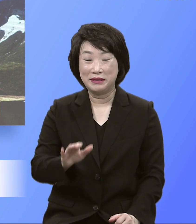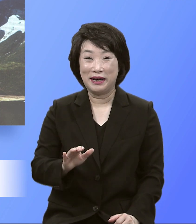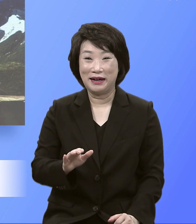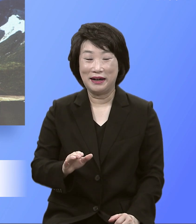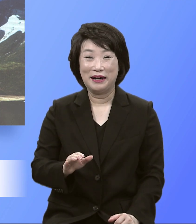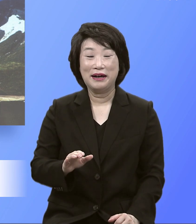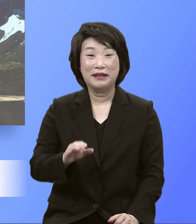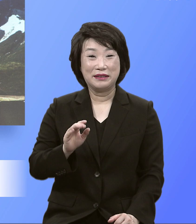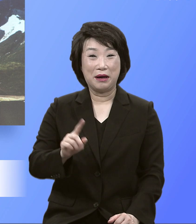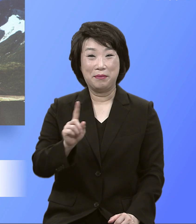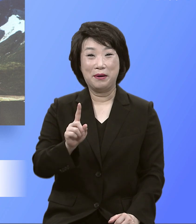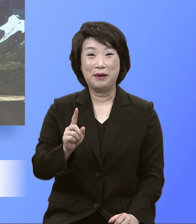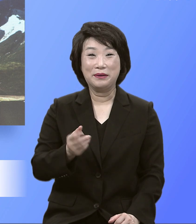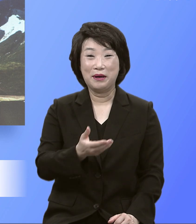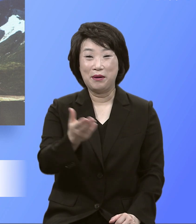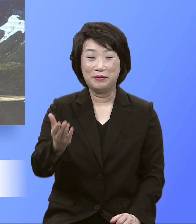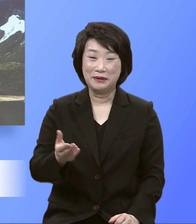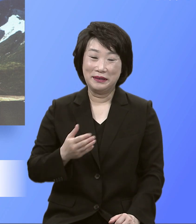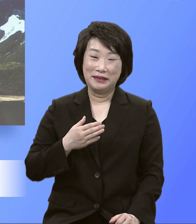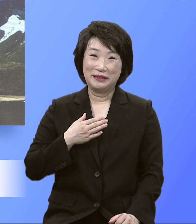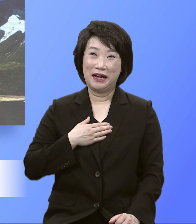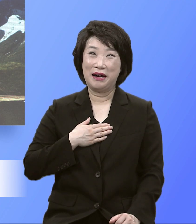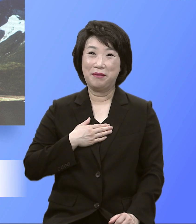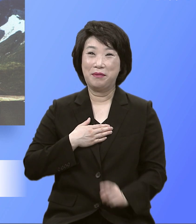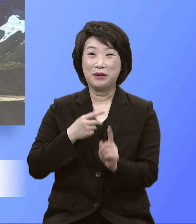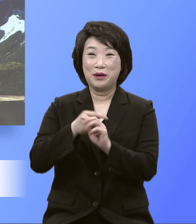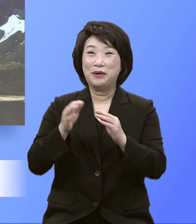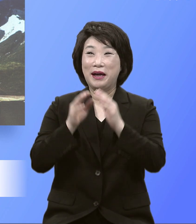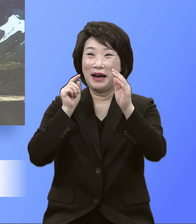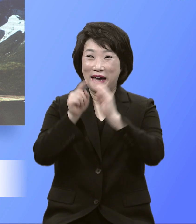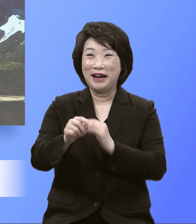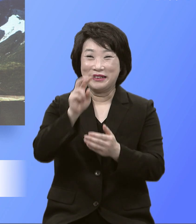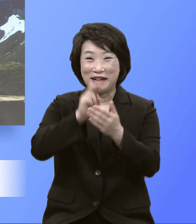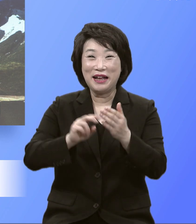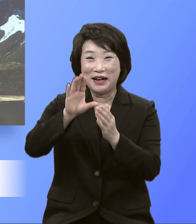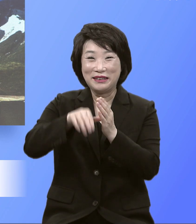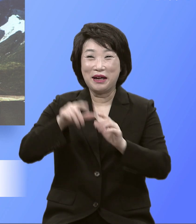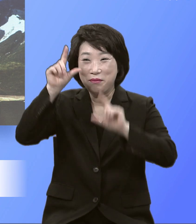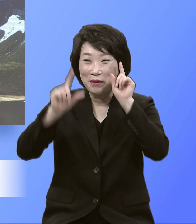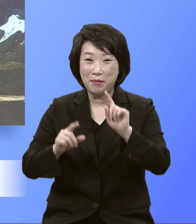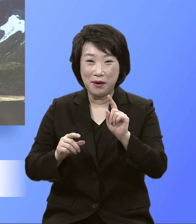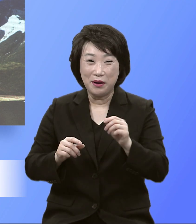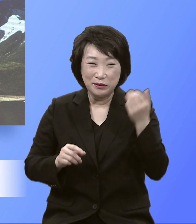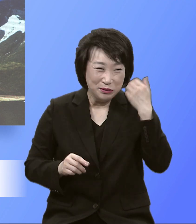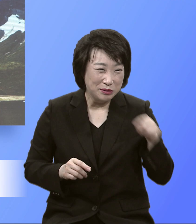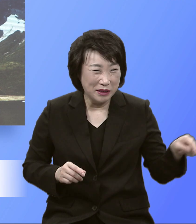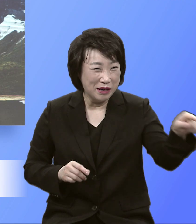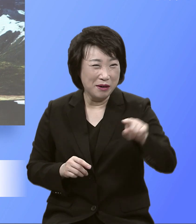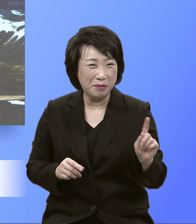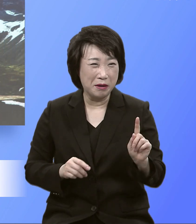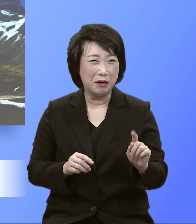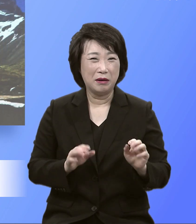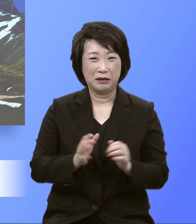수다를 떠느냐. 막 교회 와서 찬양할 때도요, 다른 사람들은 그냥